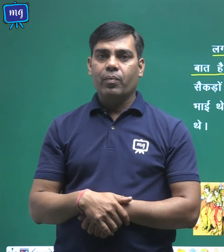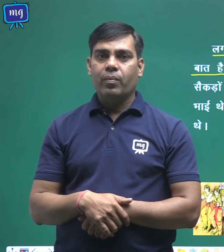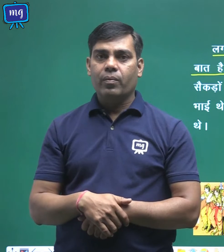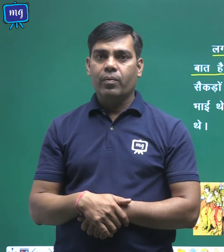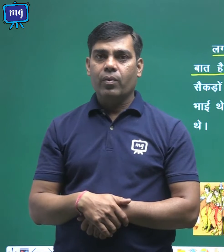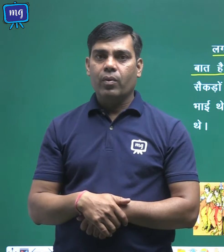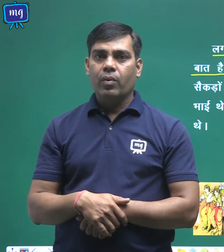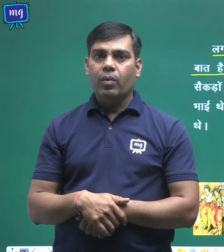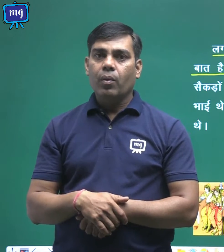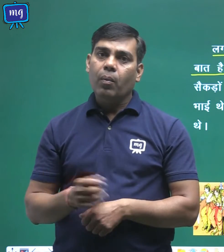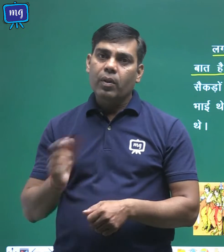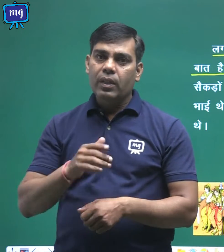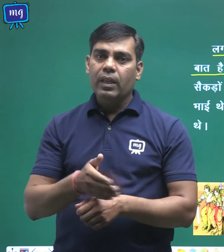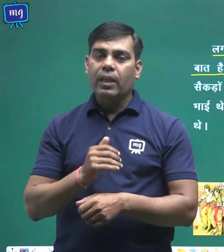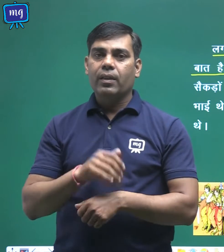100 भाई थे